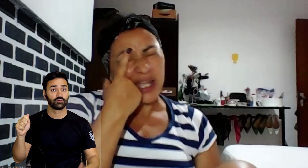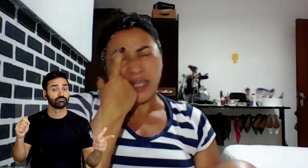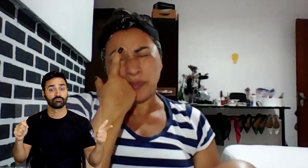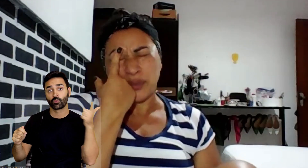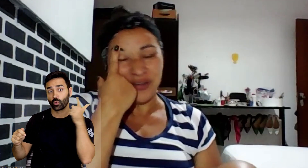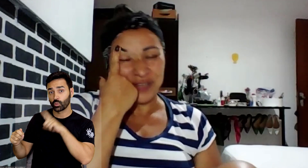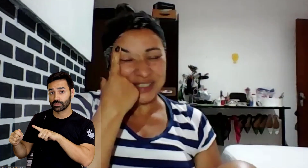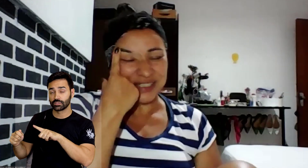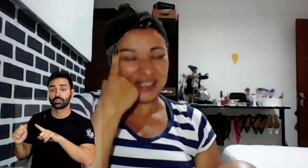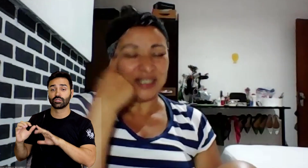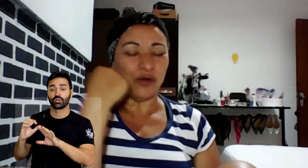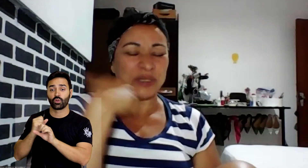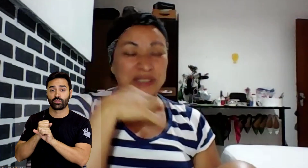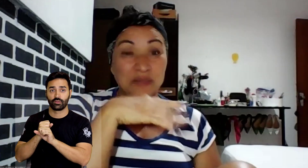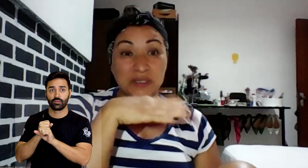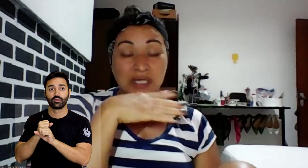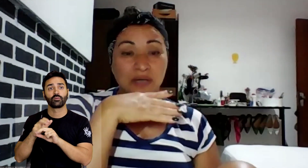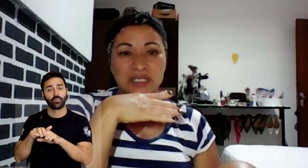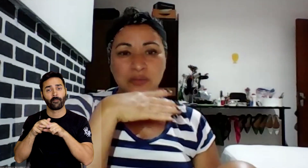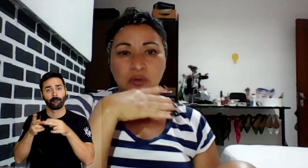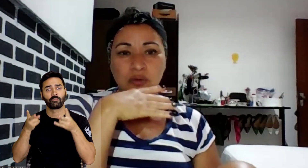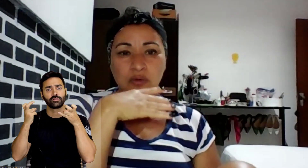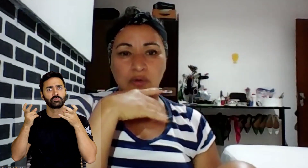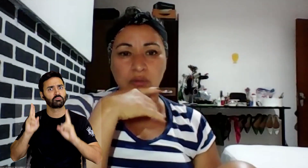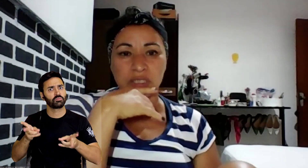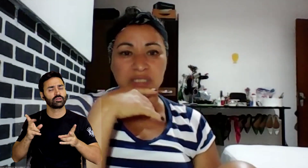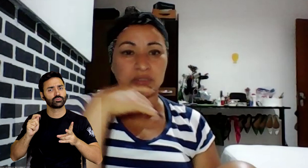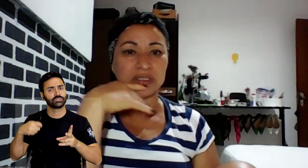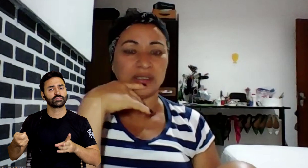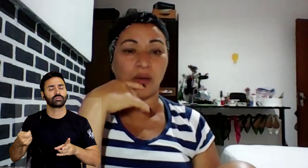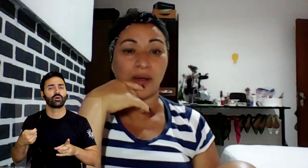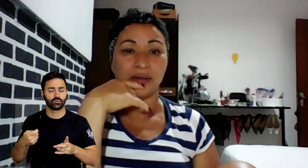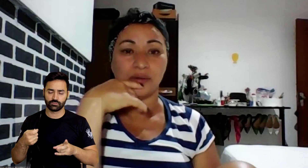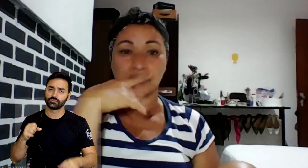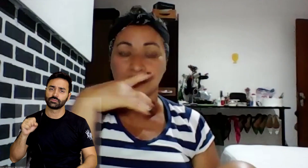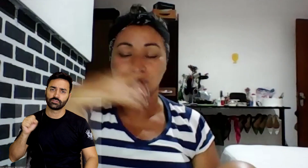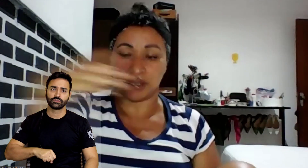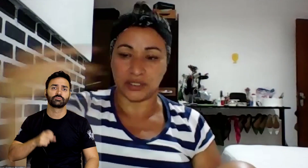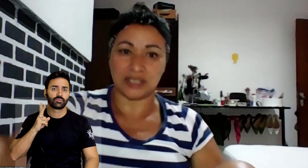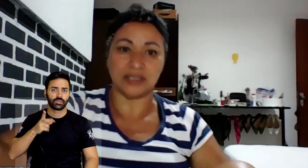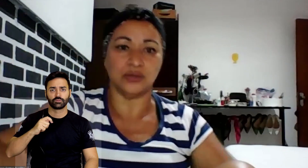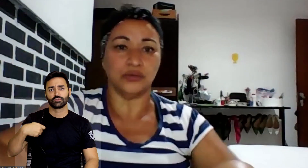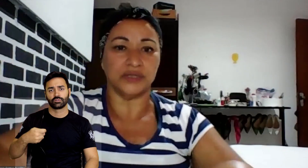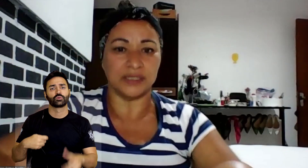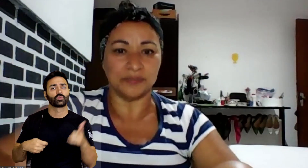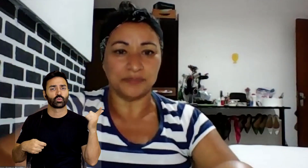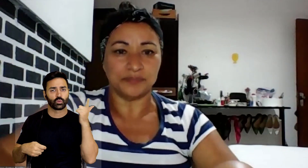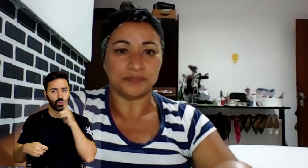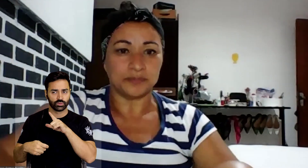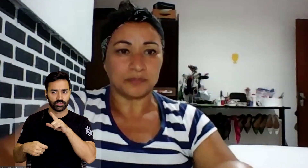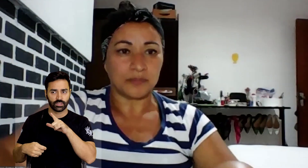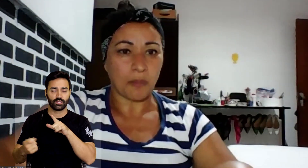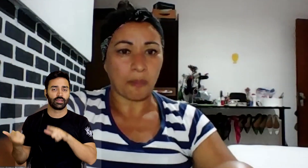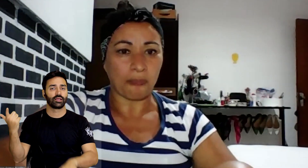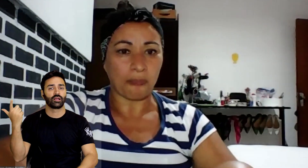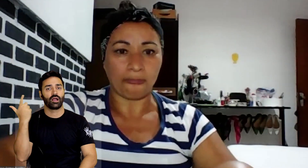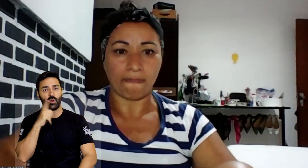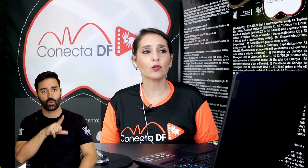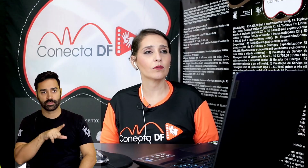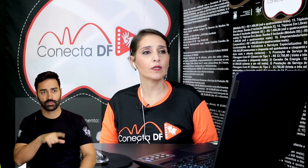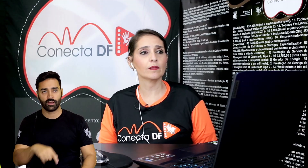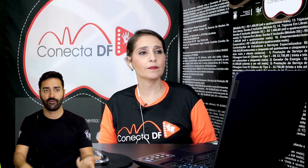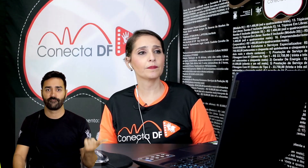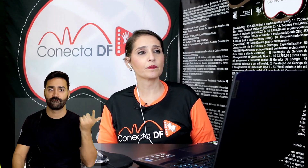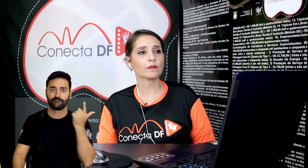na prova, até que eu percebi que era o mesmo sinal. Aí eu só queria tirar essa dúvida. Excelente. É a